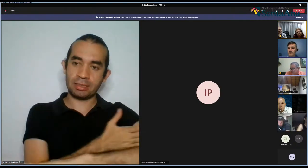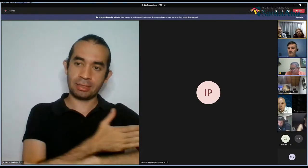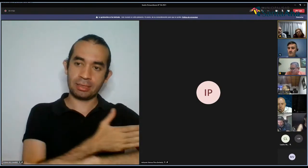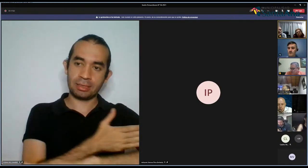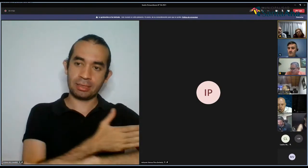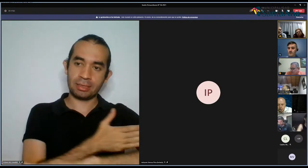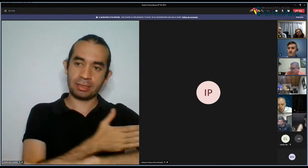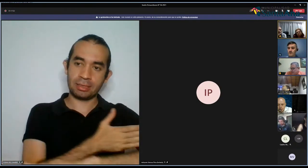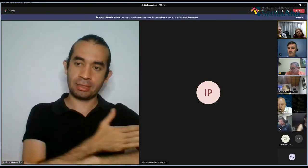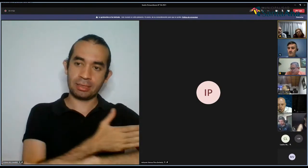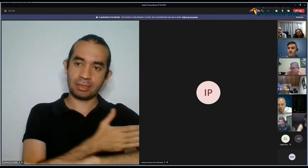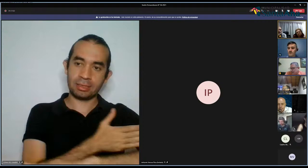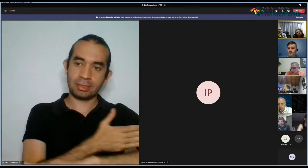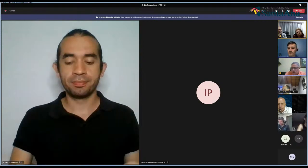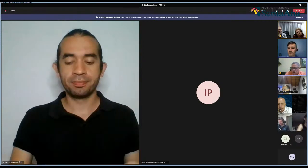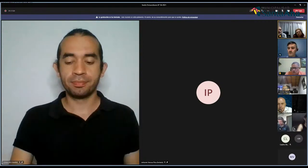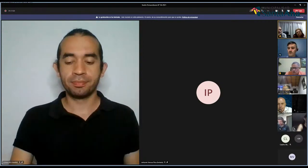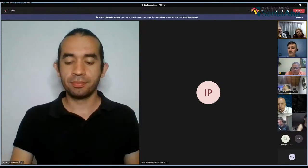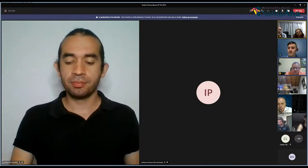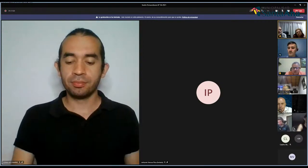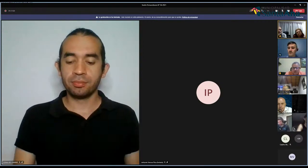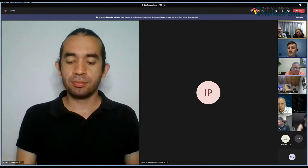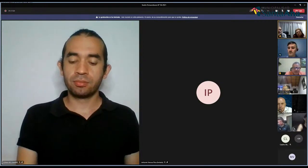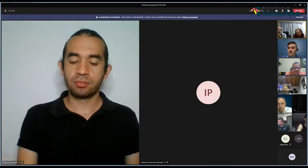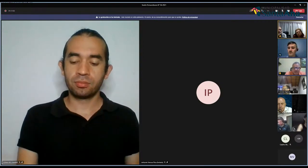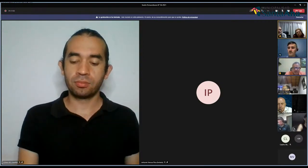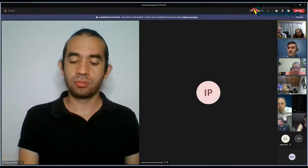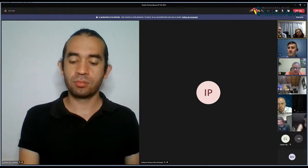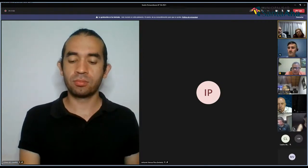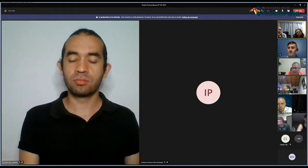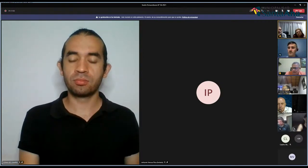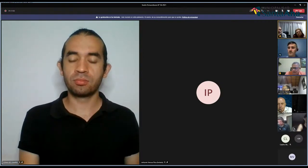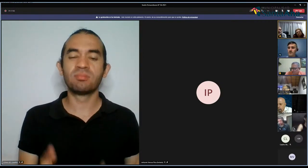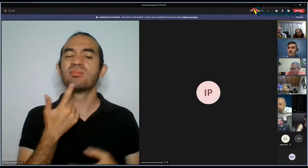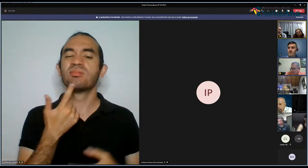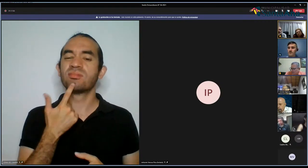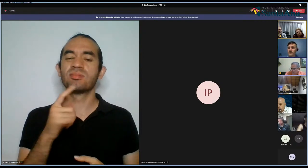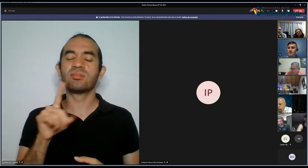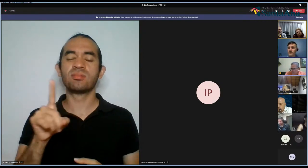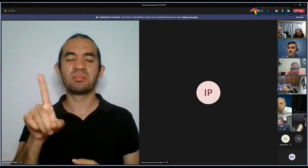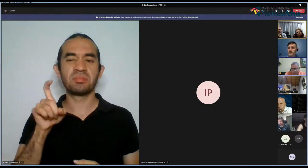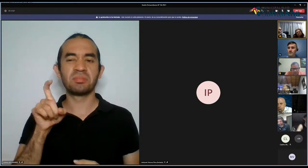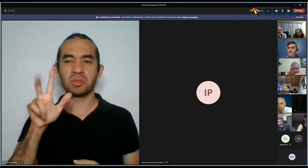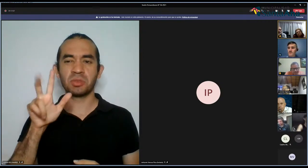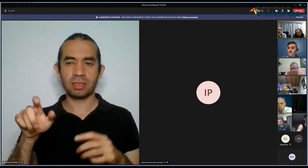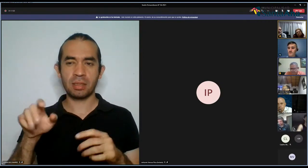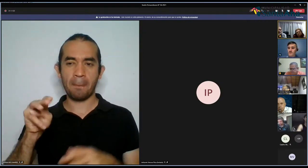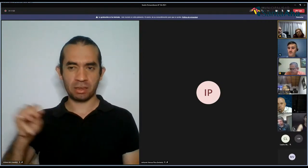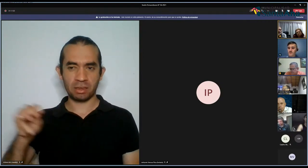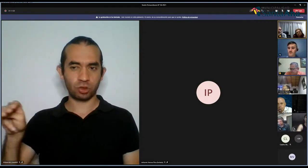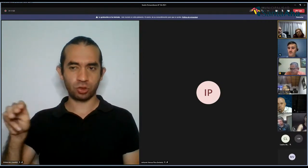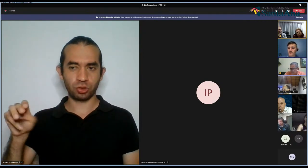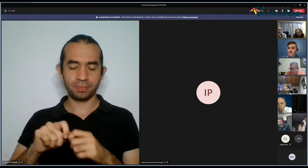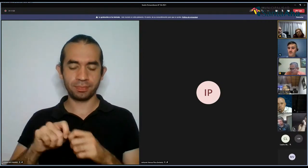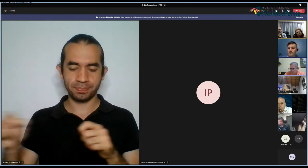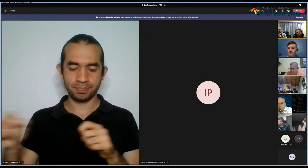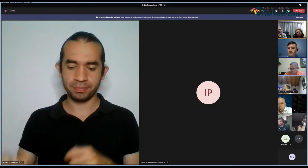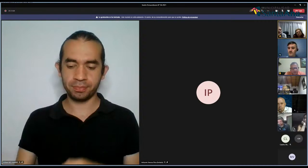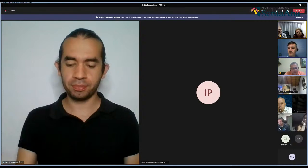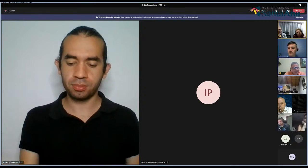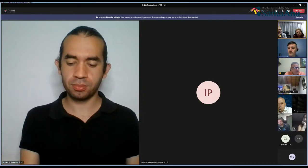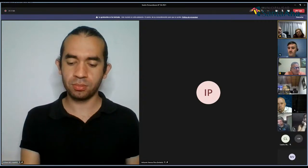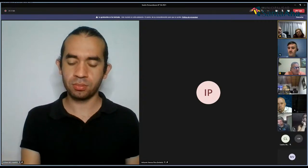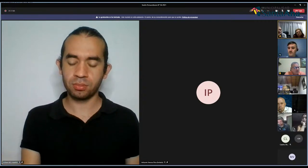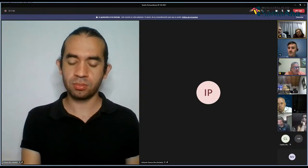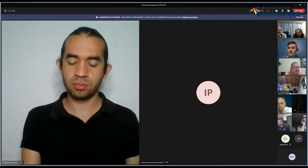solucionar la construcción que ellos hablen de ciento y 103 metros 103